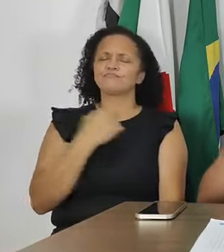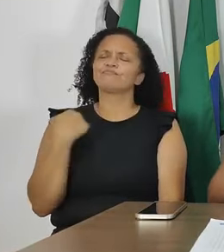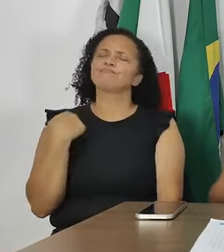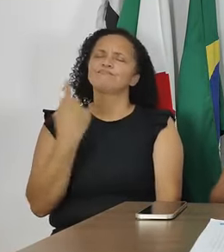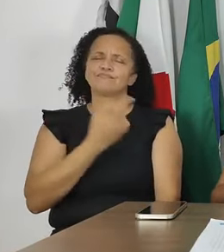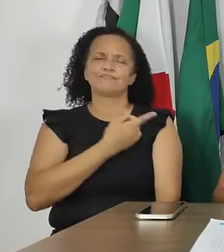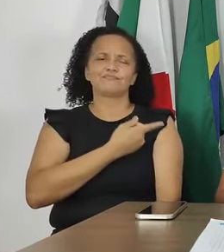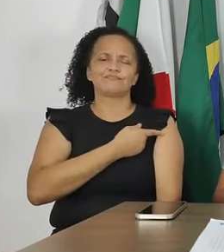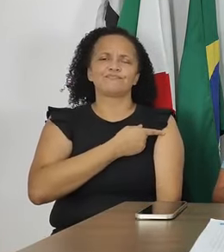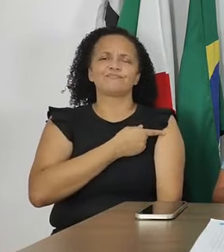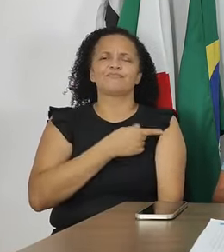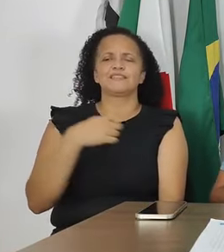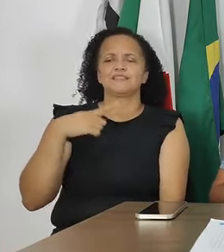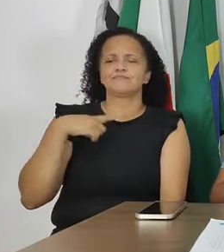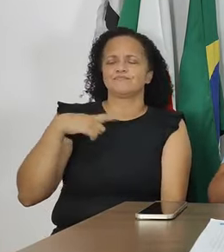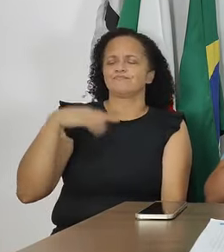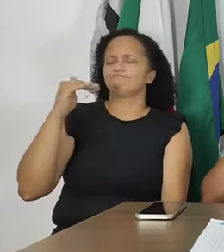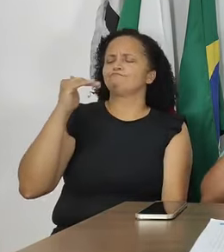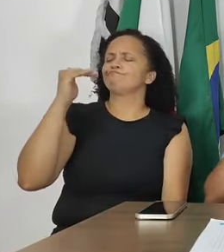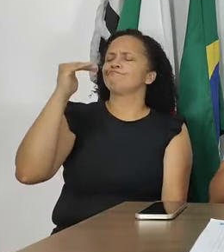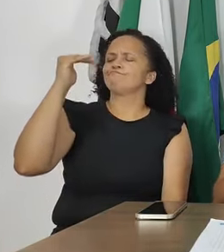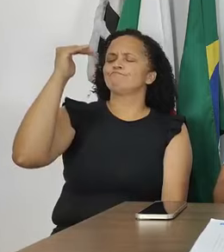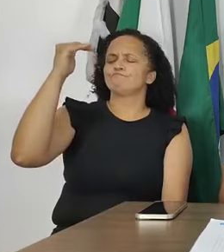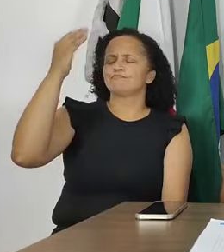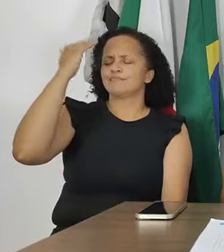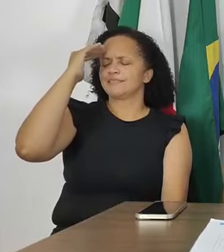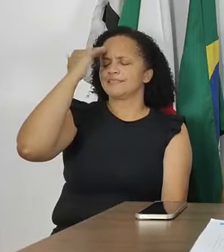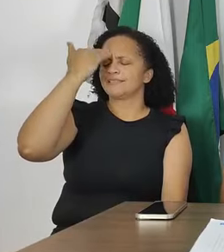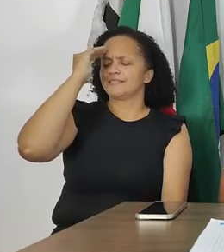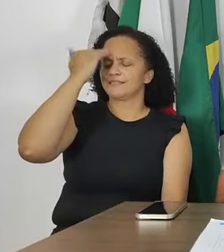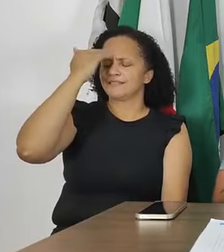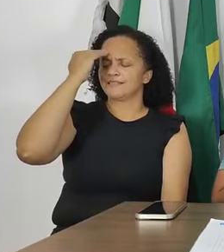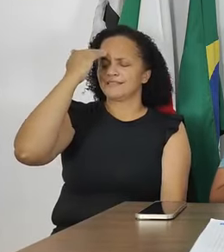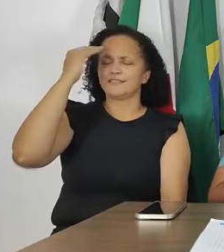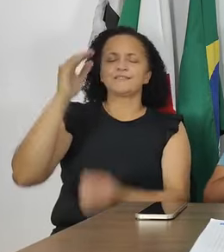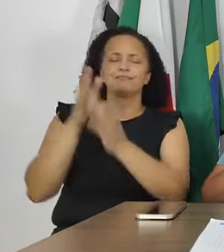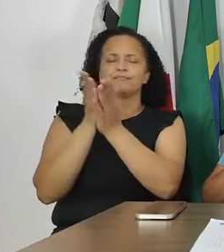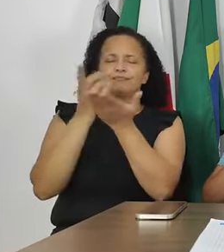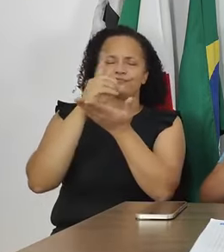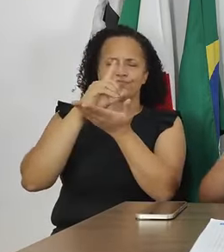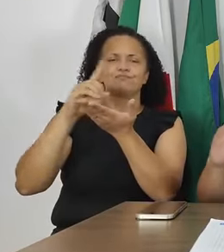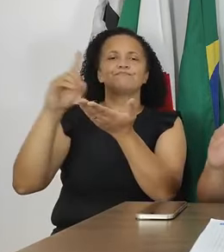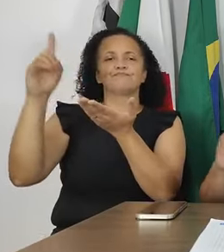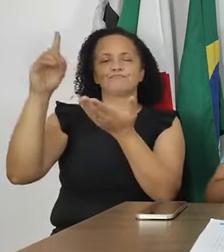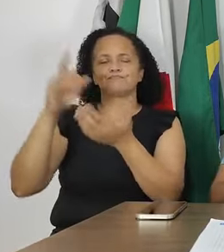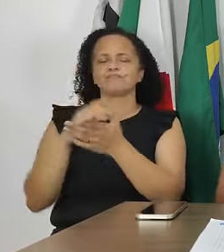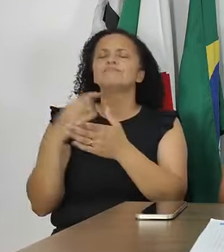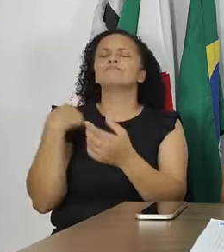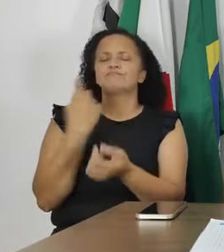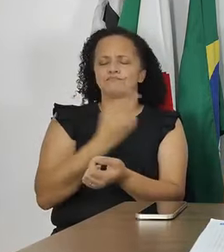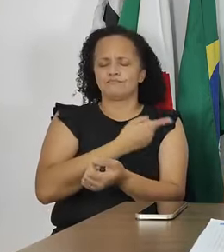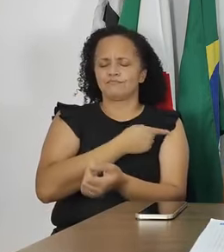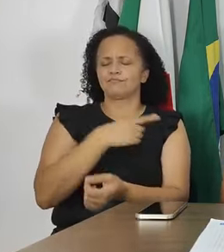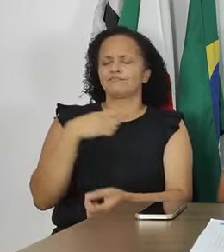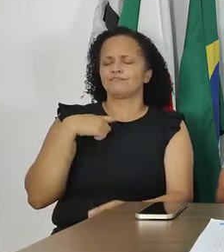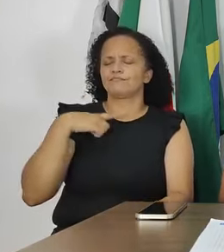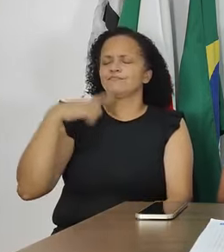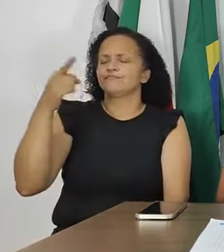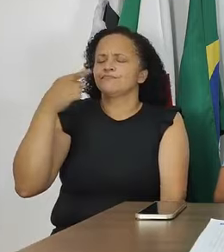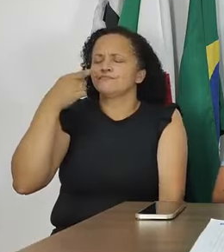na graça e no entendimento da tua palavra, que nós possamos melhorar o nosso relacionamento e a